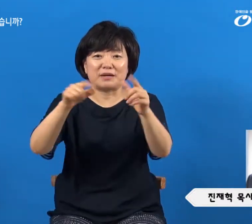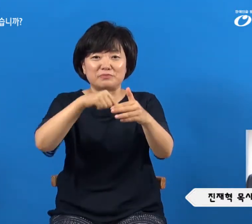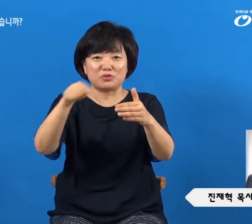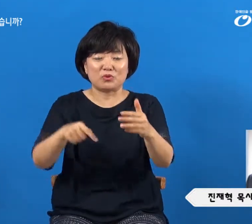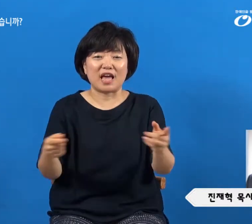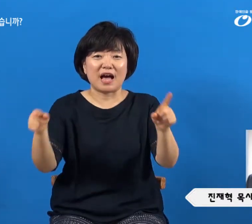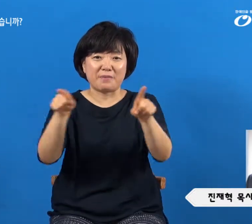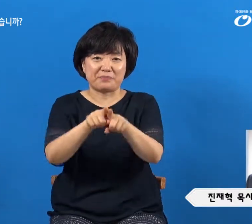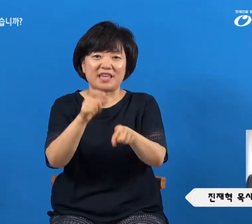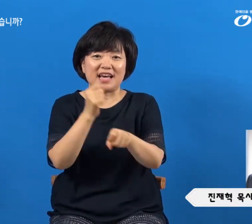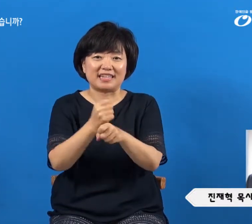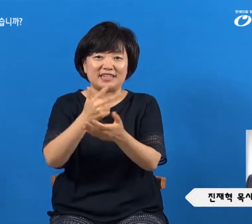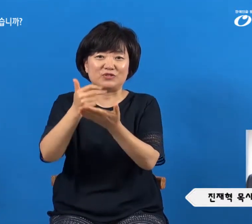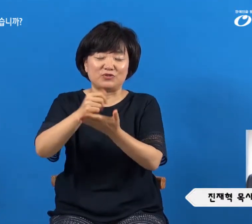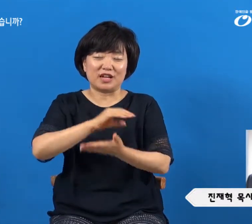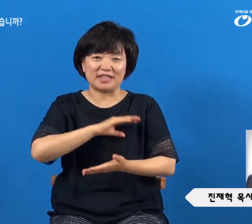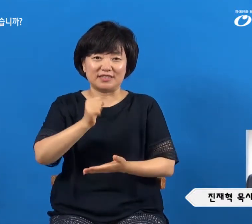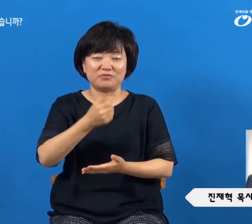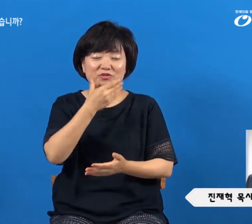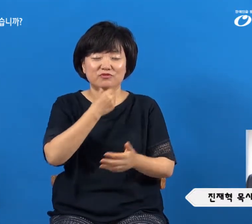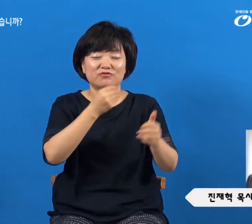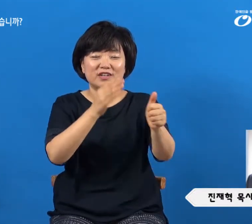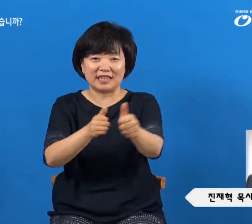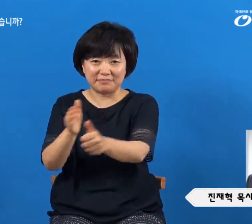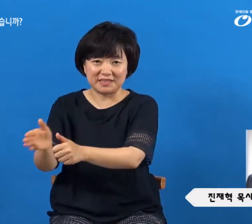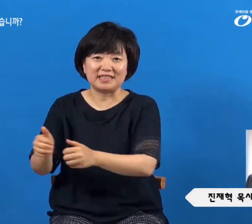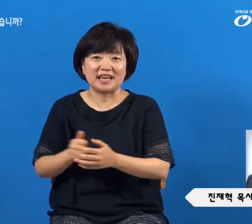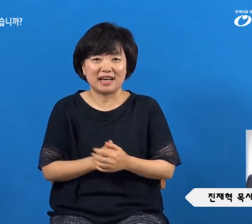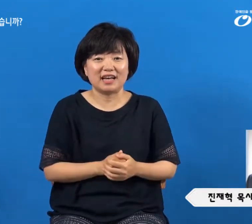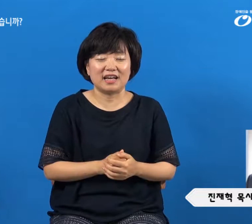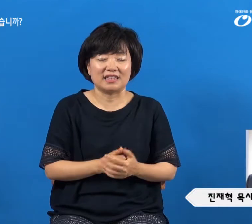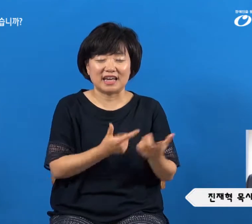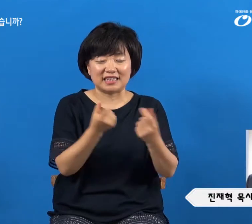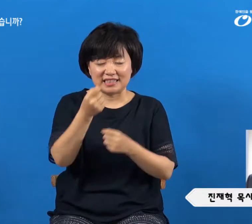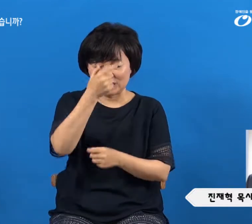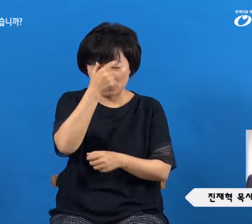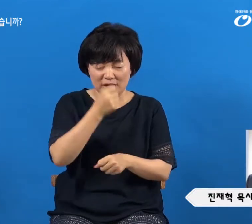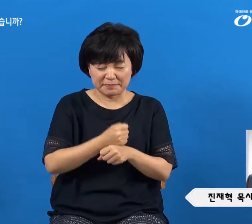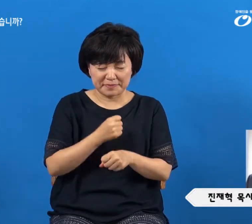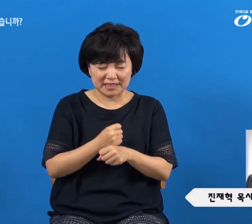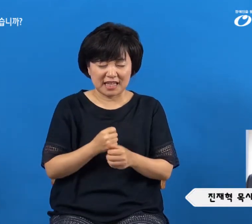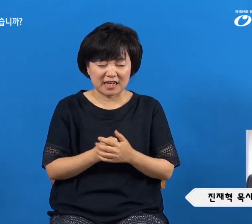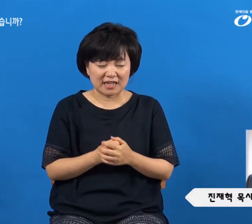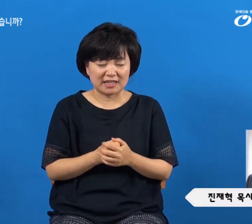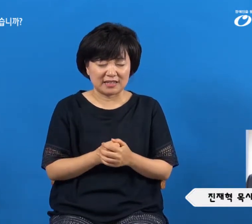함께 하시기를 주의 이름으로 축원합니다. 기도하겠습니다.